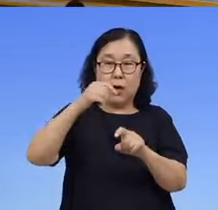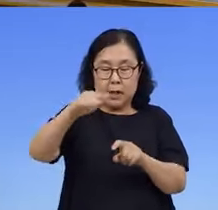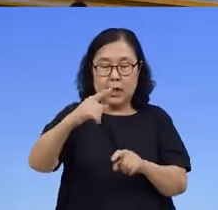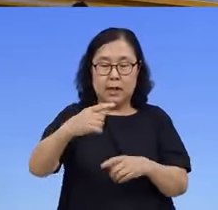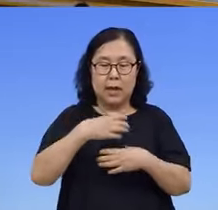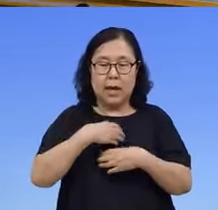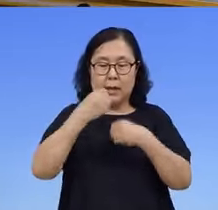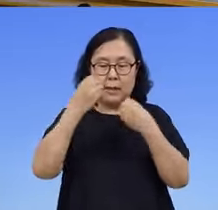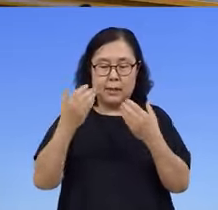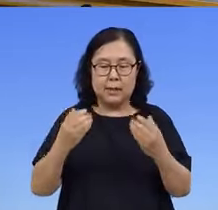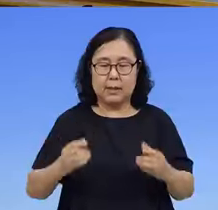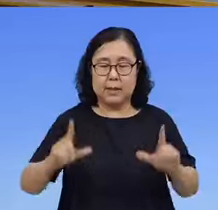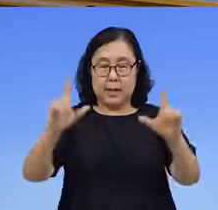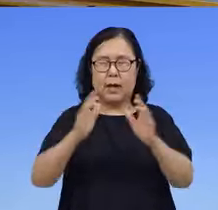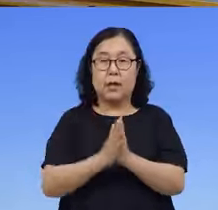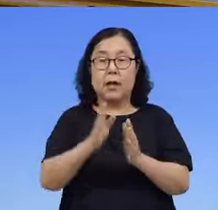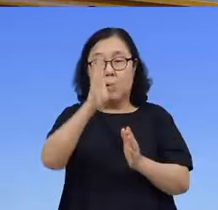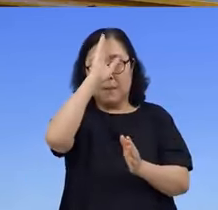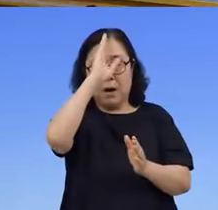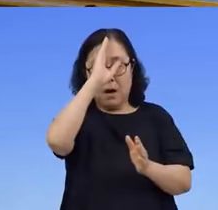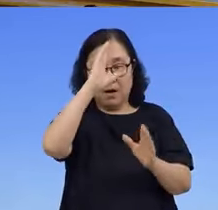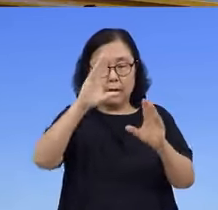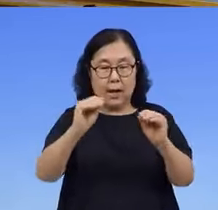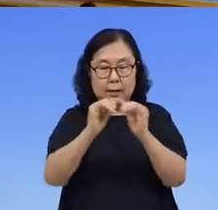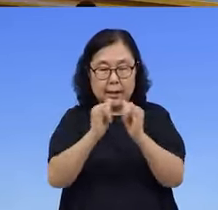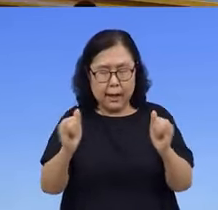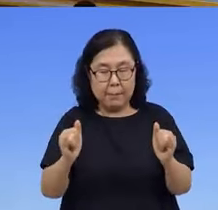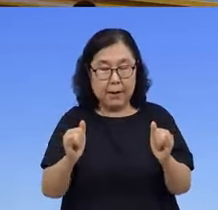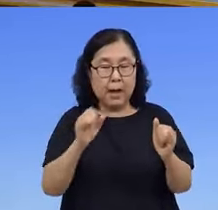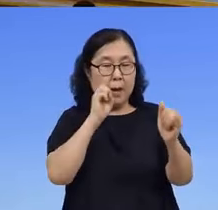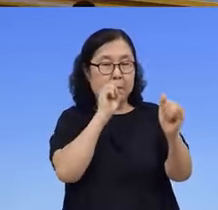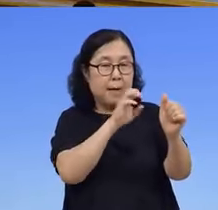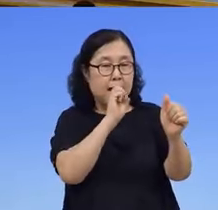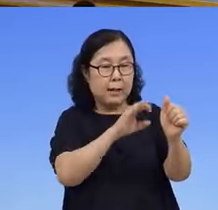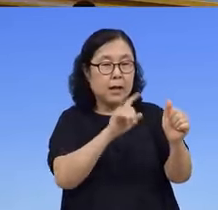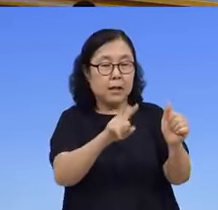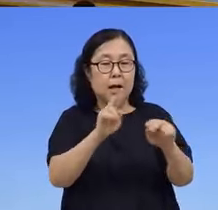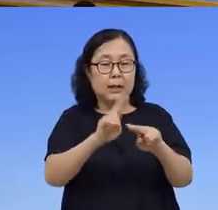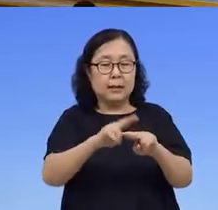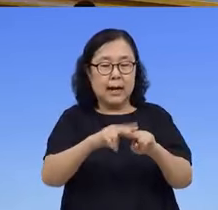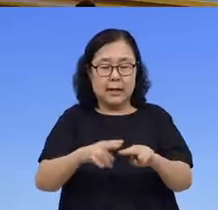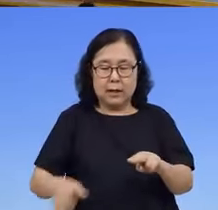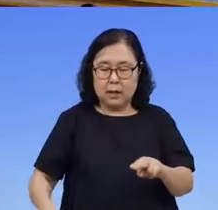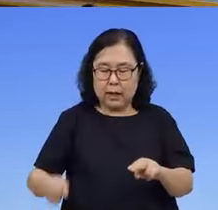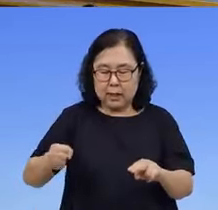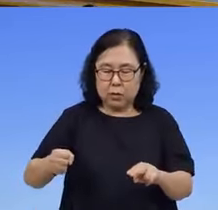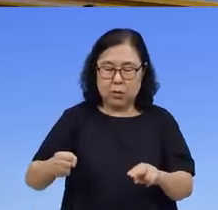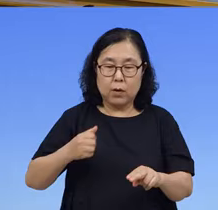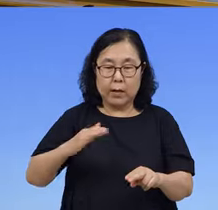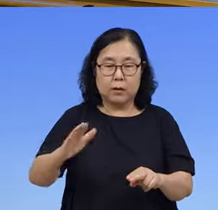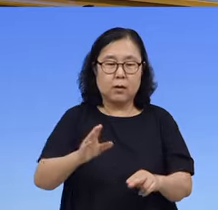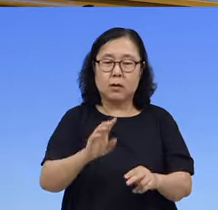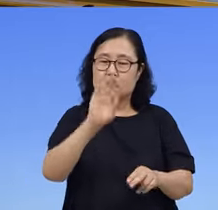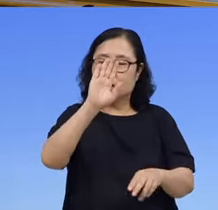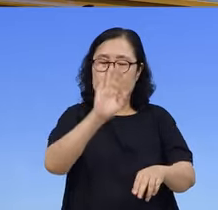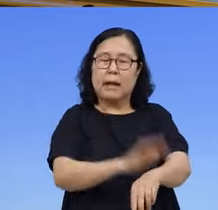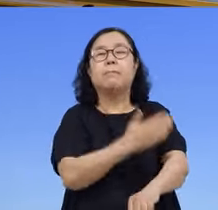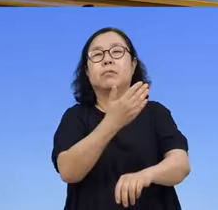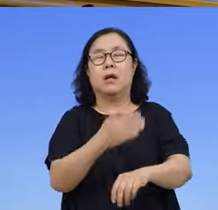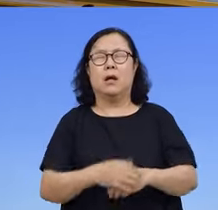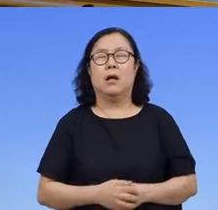이날은 안식일이니 유대인들이 병 나은 사람에게 이르되 안식일인데 네가 자리를 들고 가는 것이 옳지